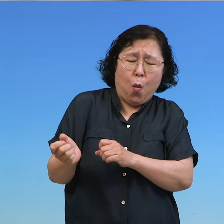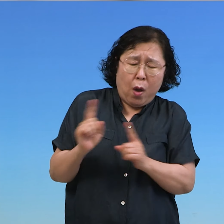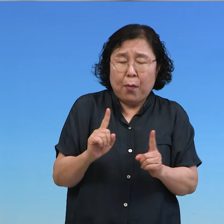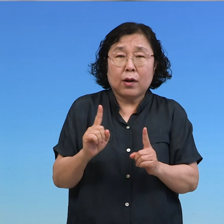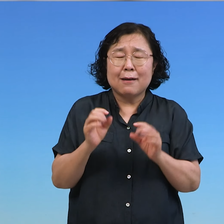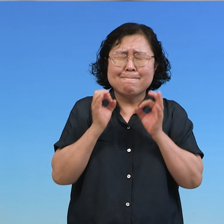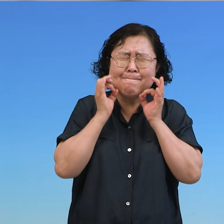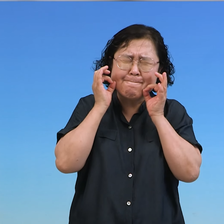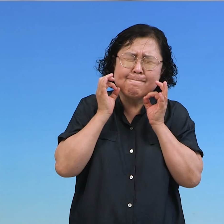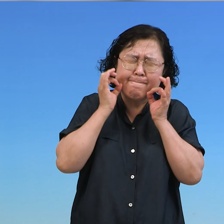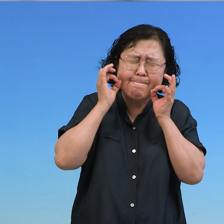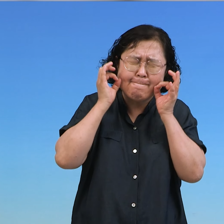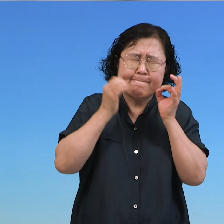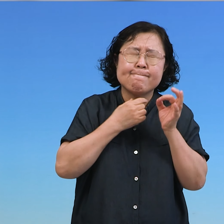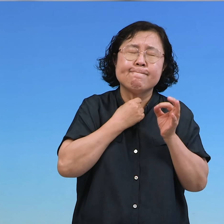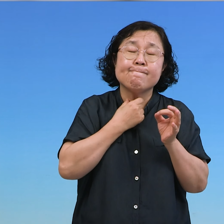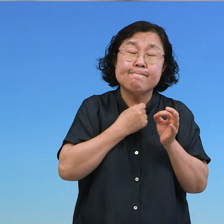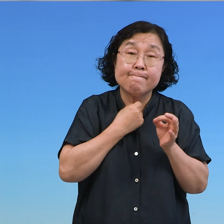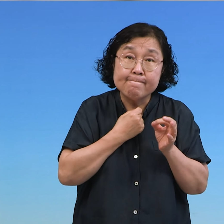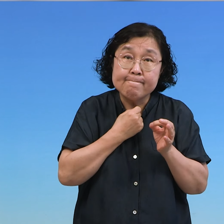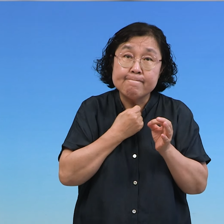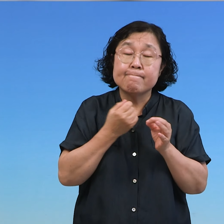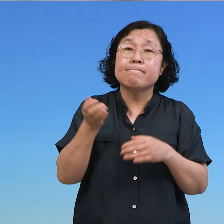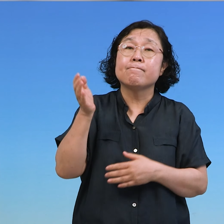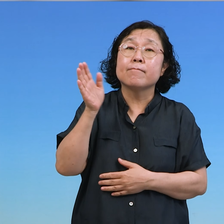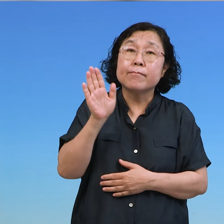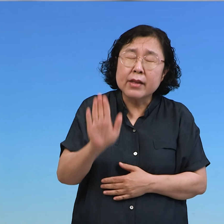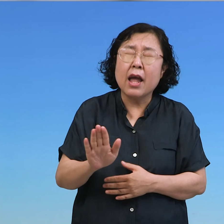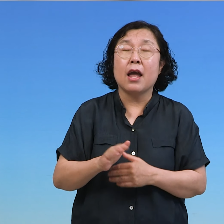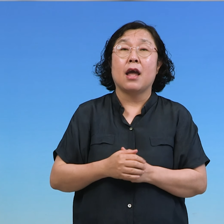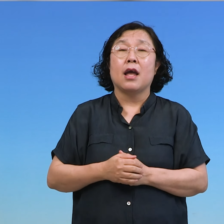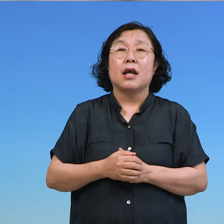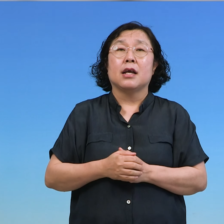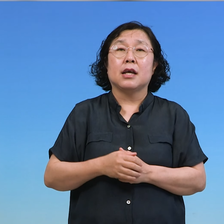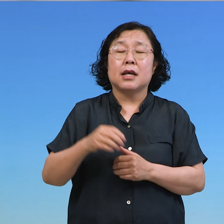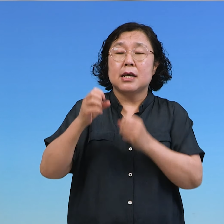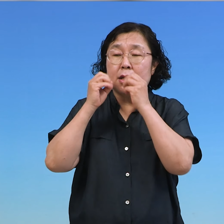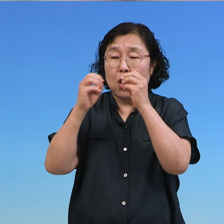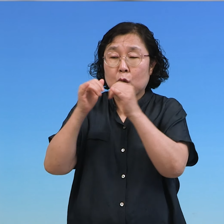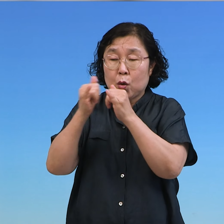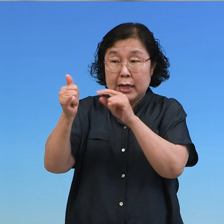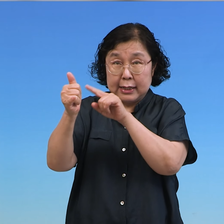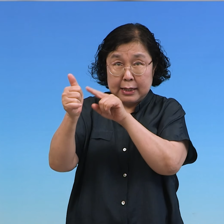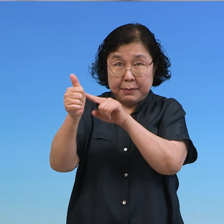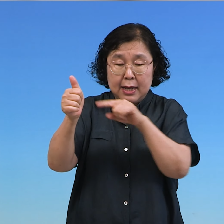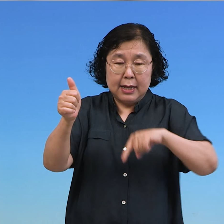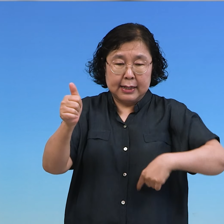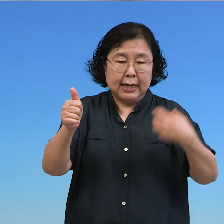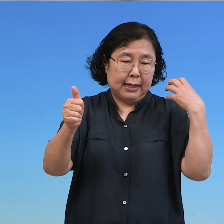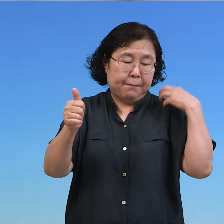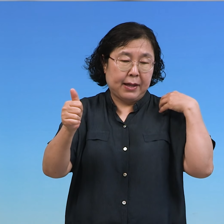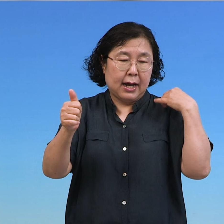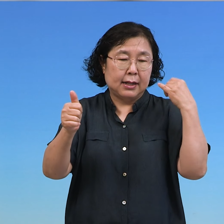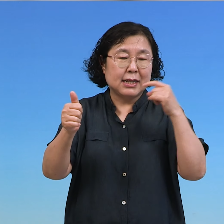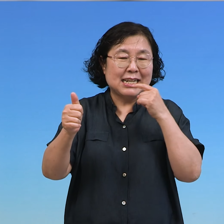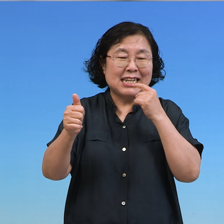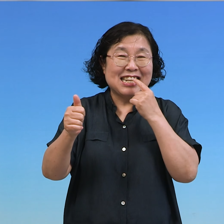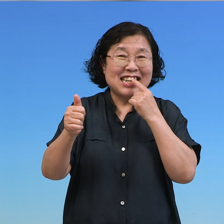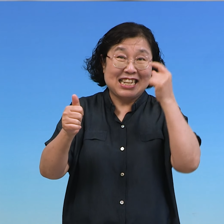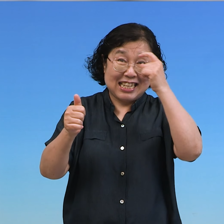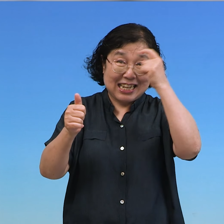너무나 마음에 소원을 가지셨는데 이 스텔리 존스 성교사님이 자기를 담당하는 간호사에게